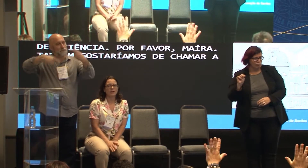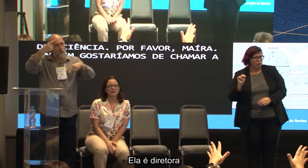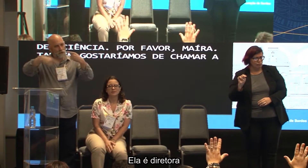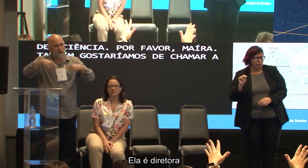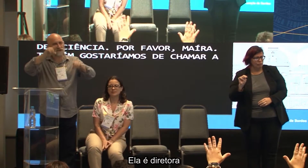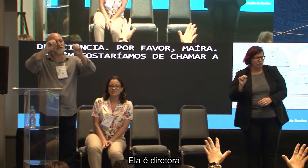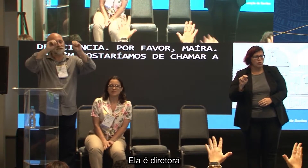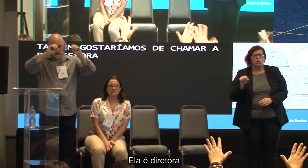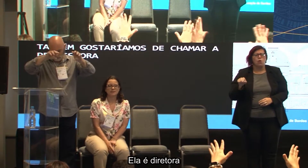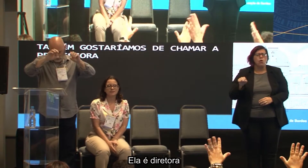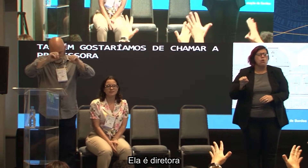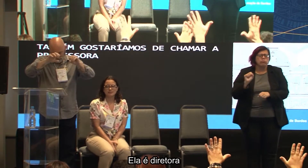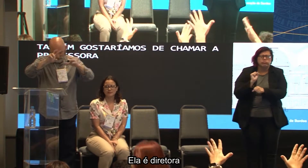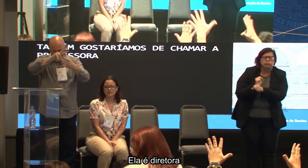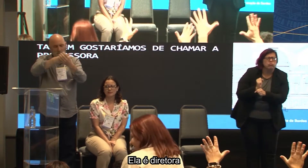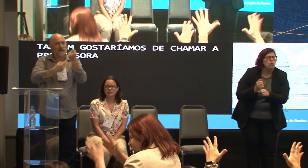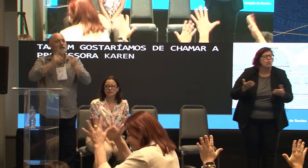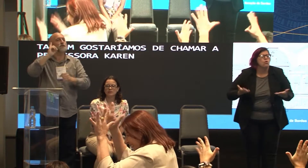E ela é diretora